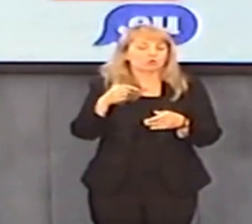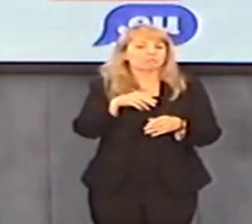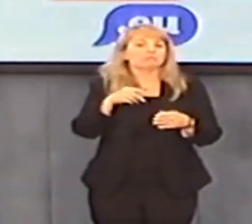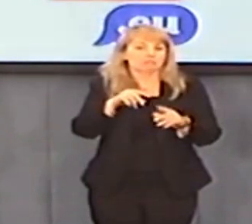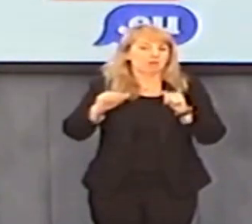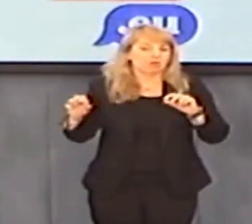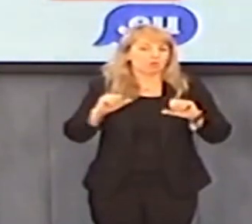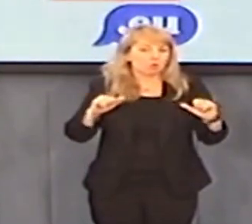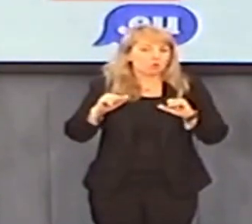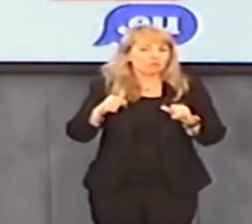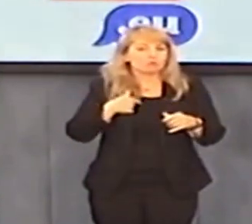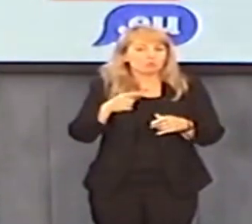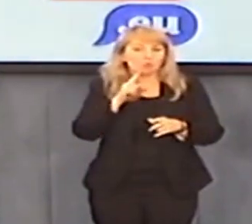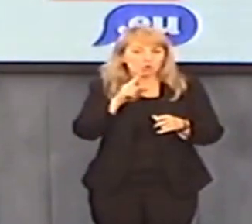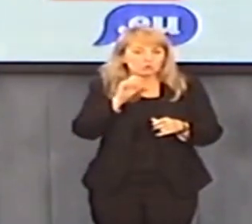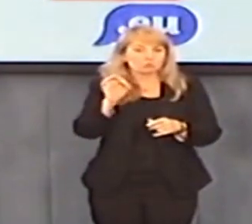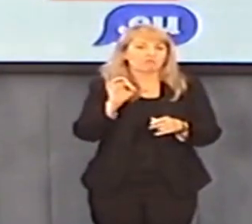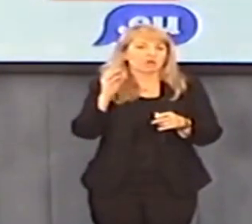biskupami.